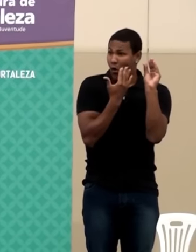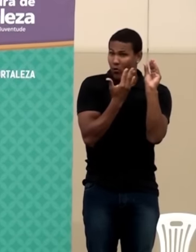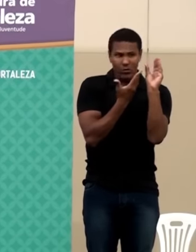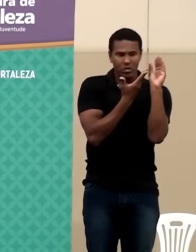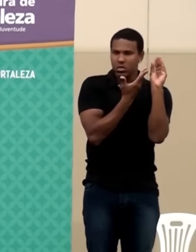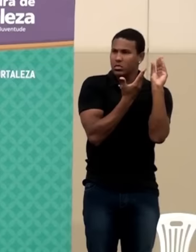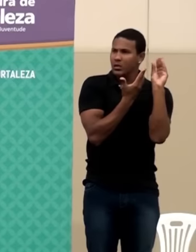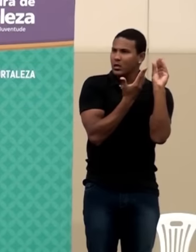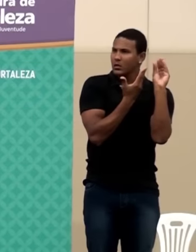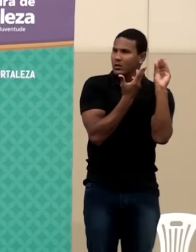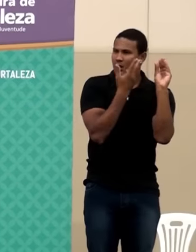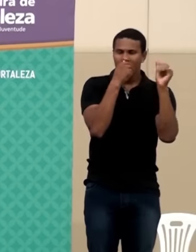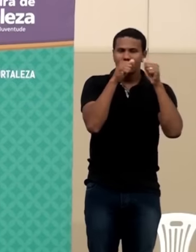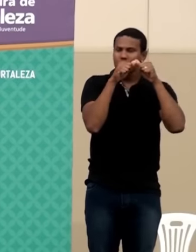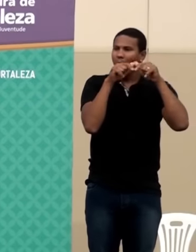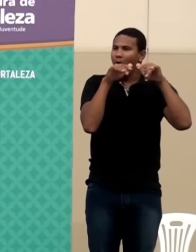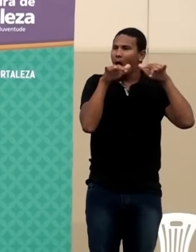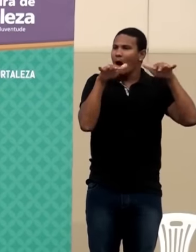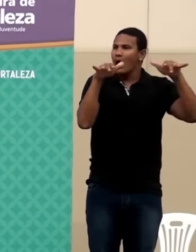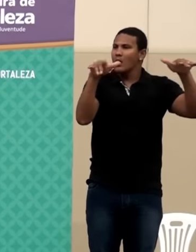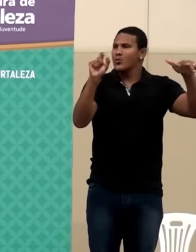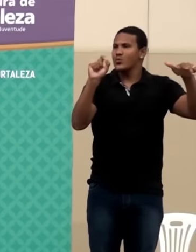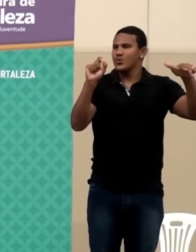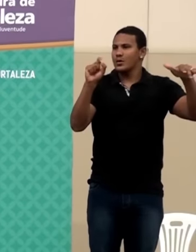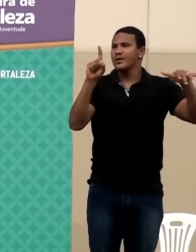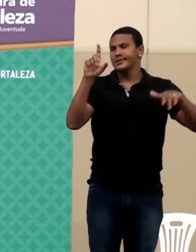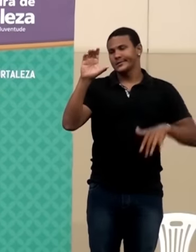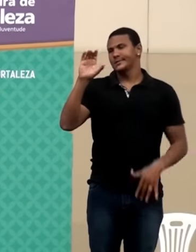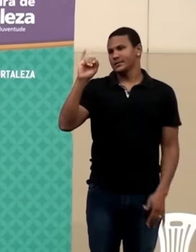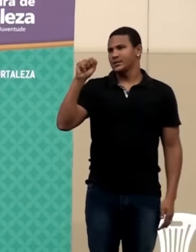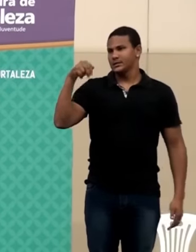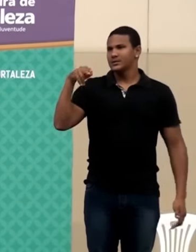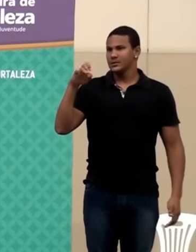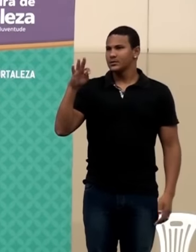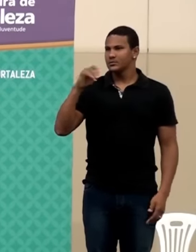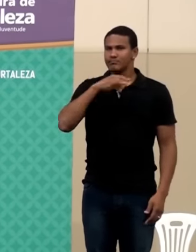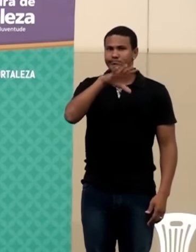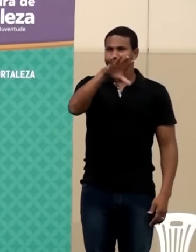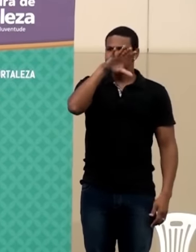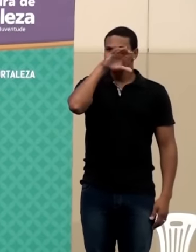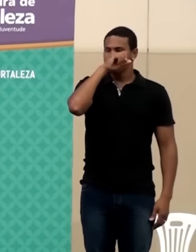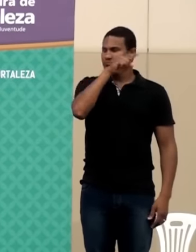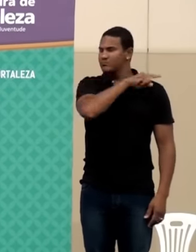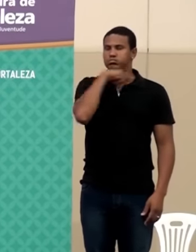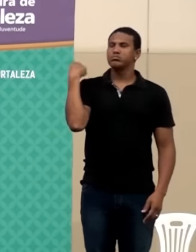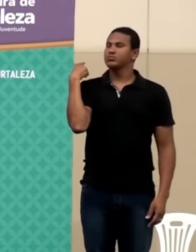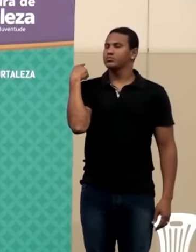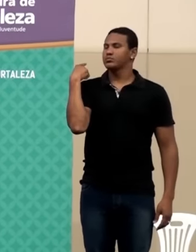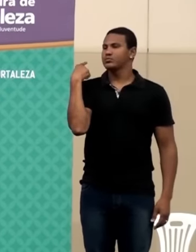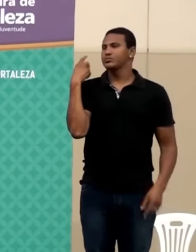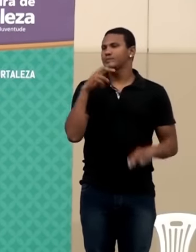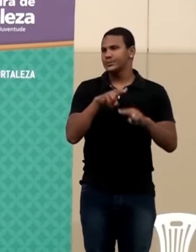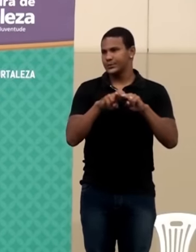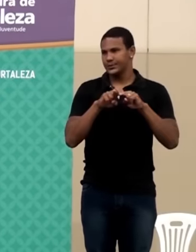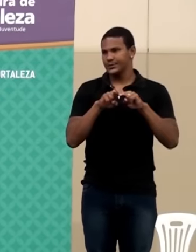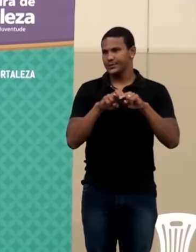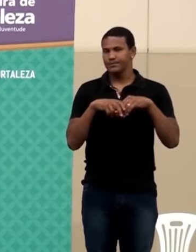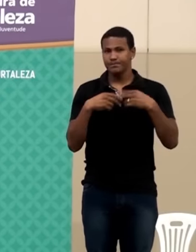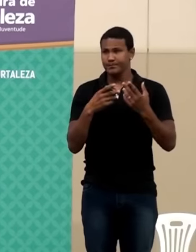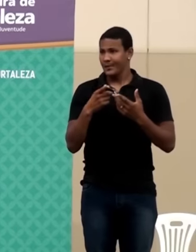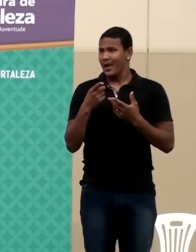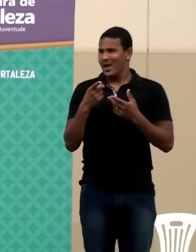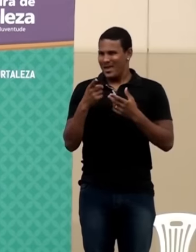na boate, vai liberar cianeto. Então, a grande maioria das pessoas que veio a falecer naquele episódio, elas não